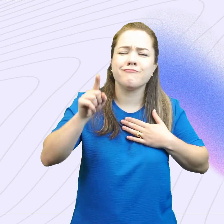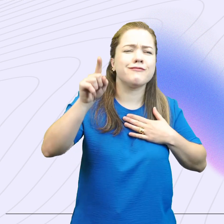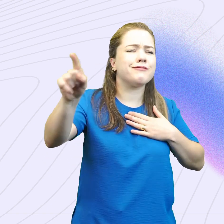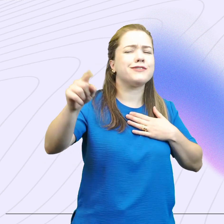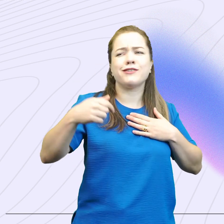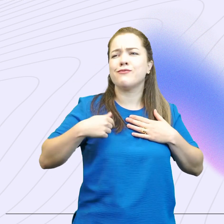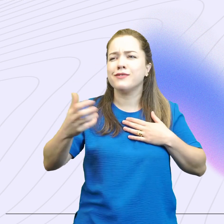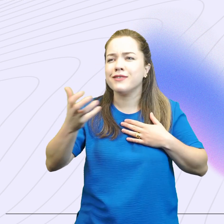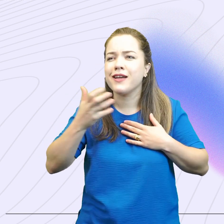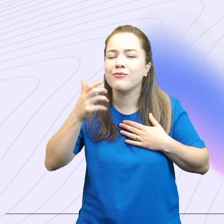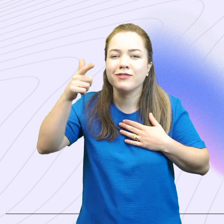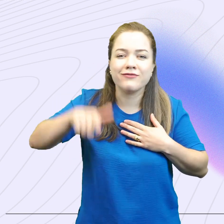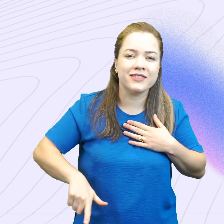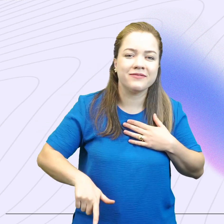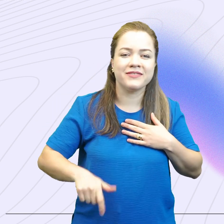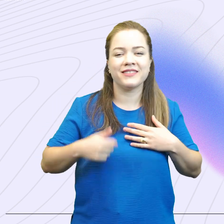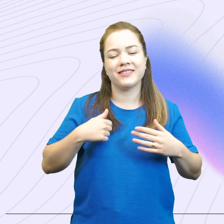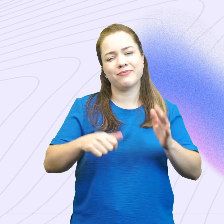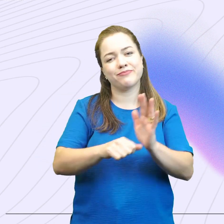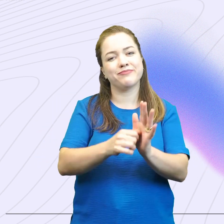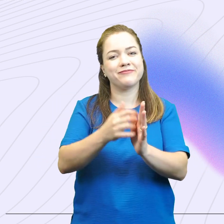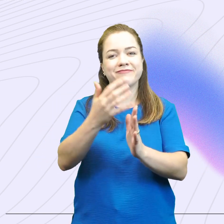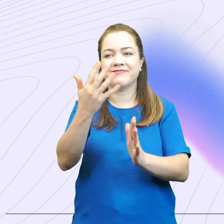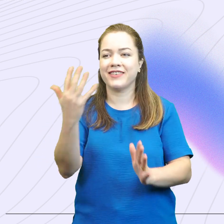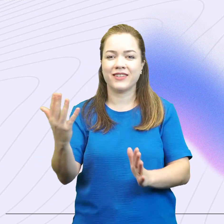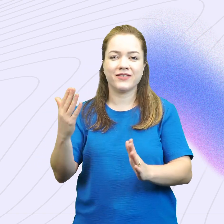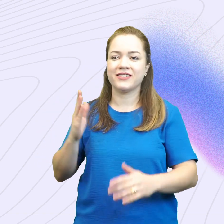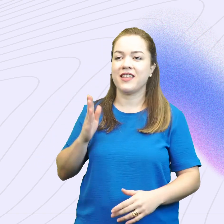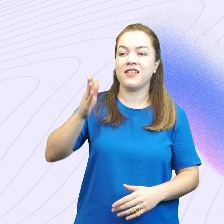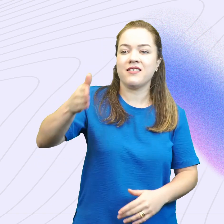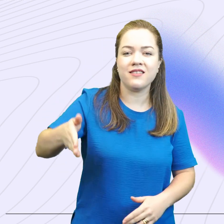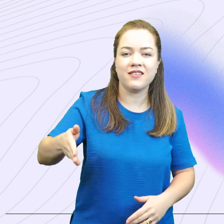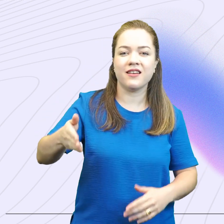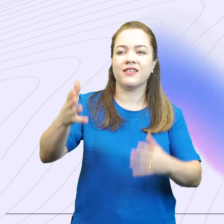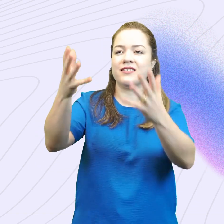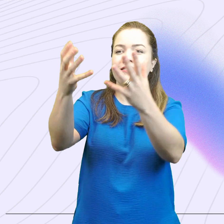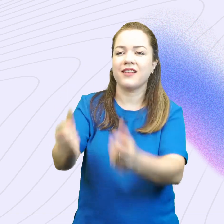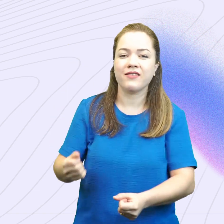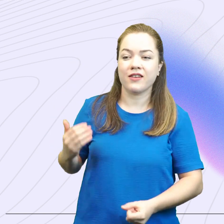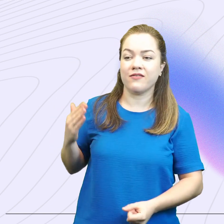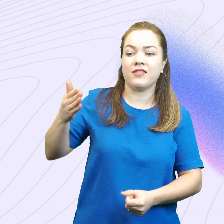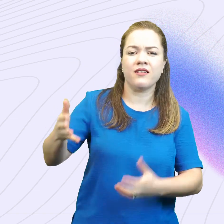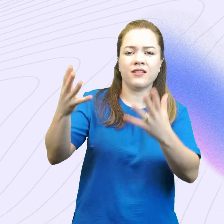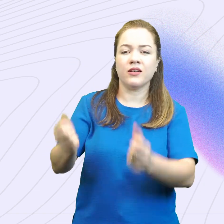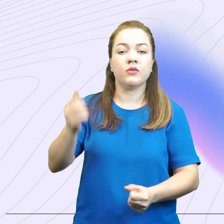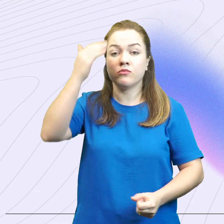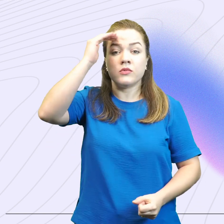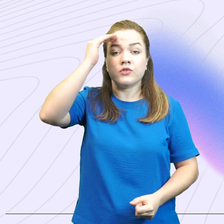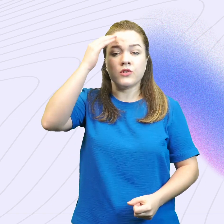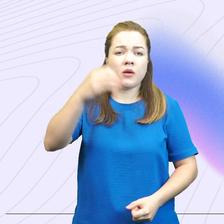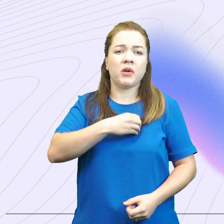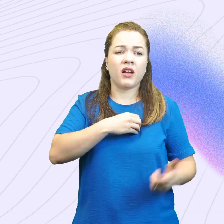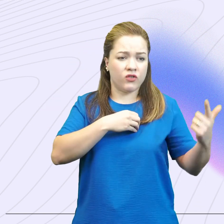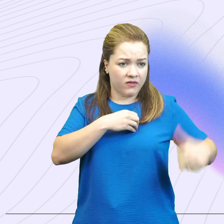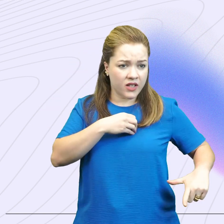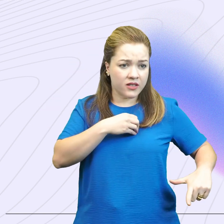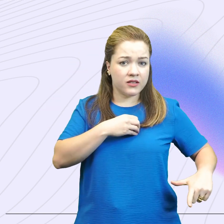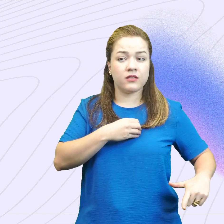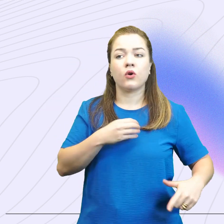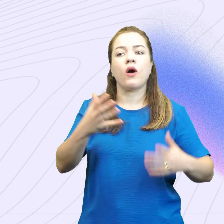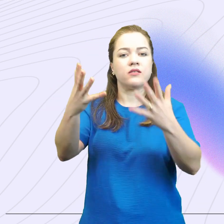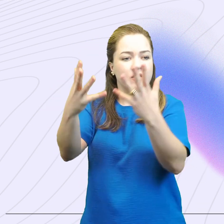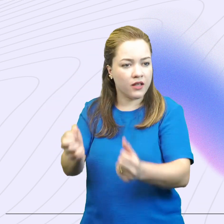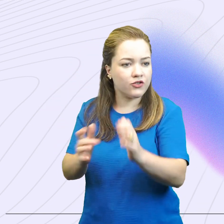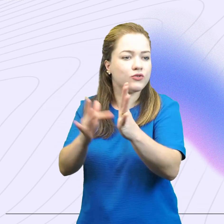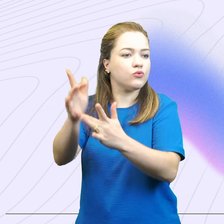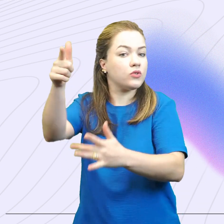eu quero de novo. E eu já tinha várias vezes ido à frente, porque eu não compreendia que como eu pecava de novo, então eu achava que eu precisava aceitar